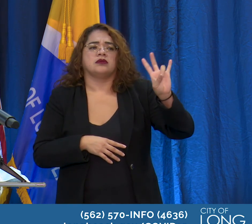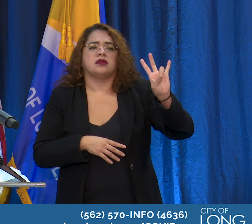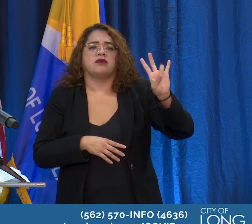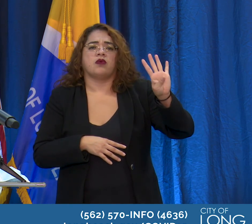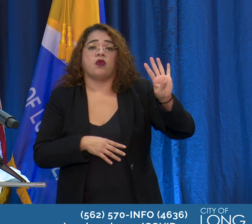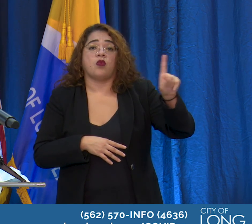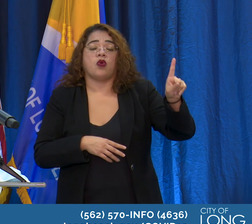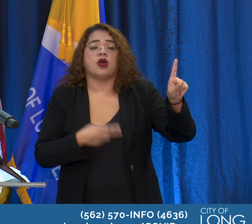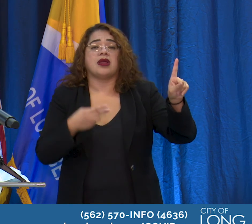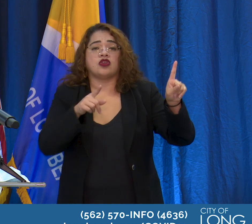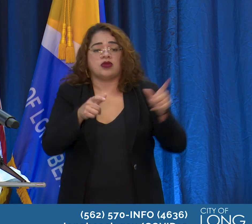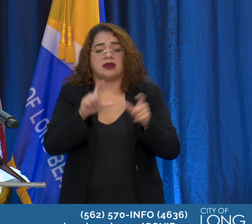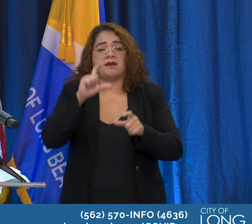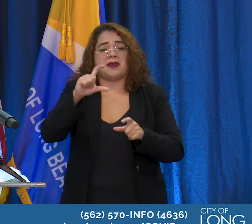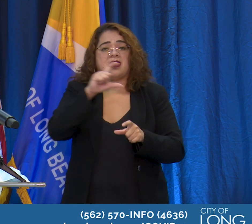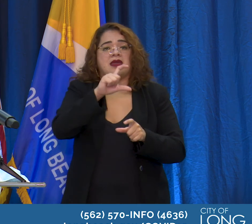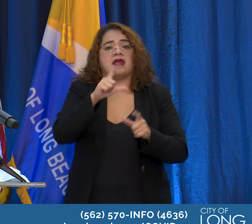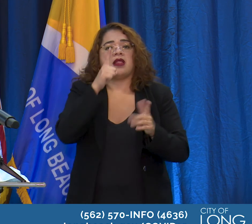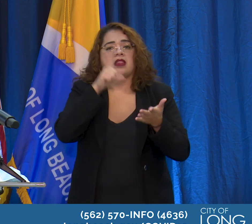741-741. Eso es